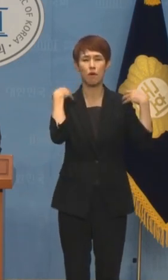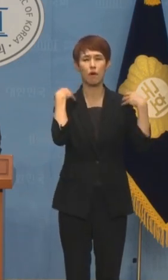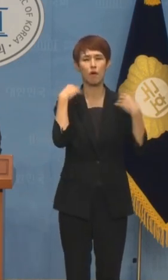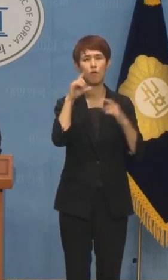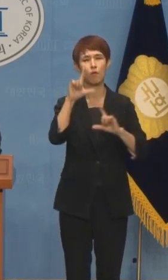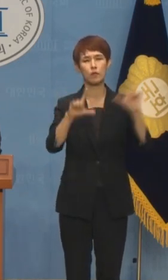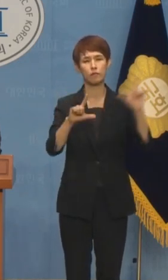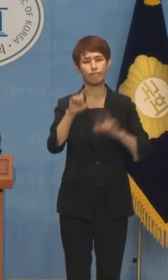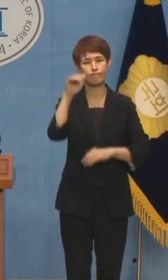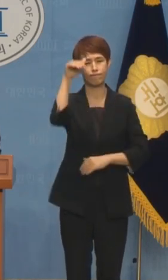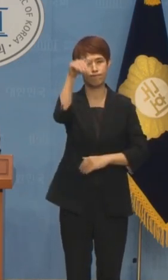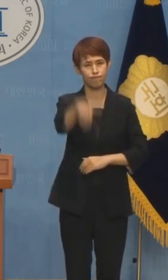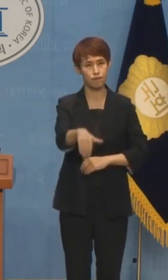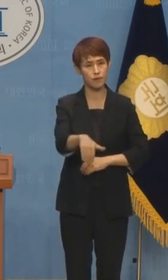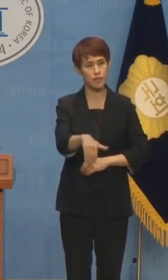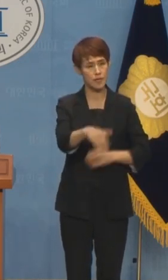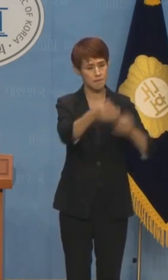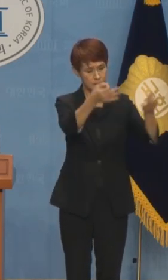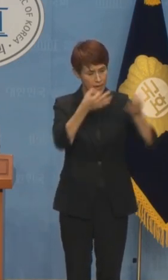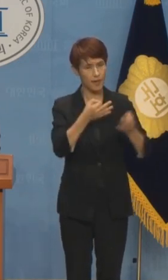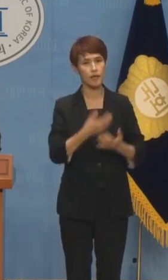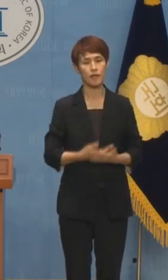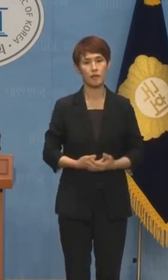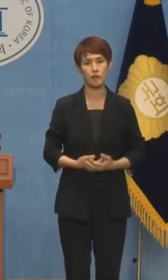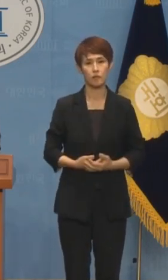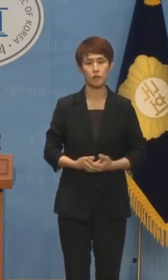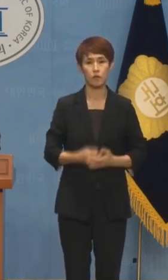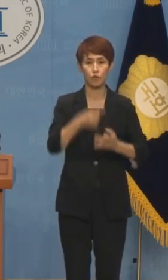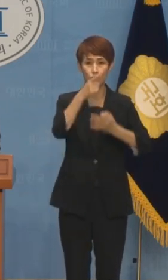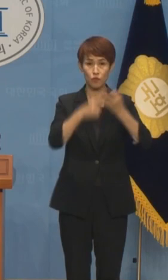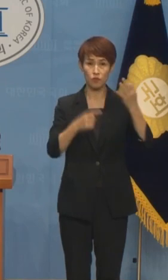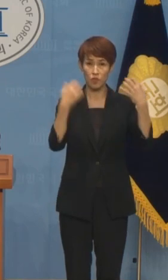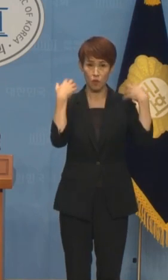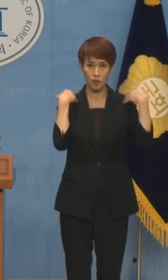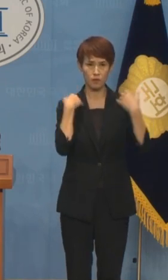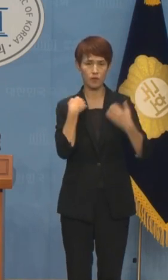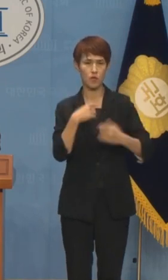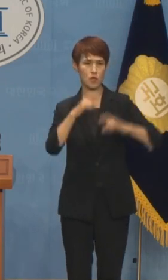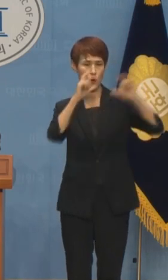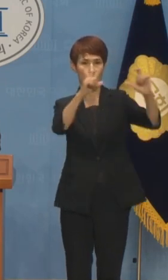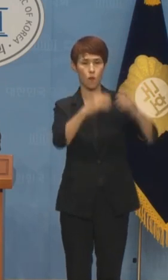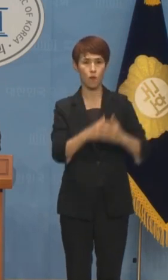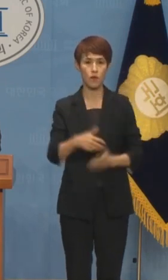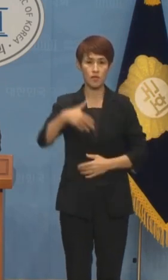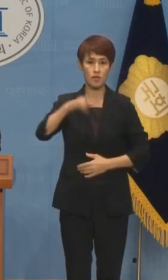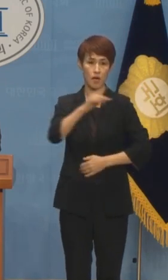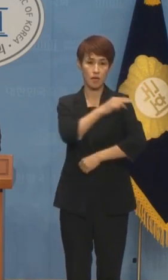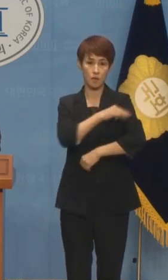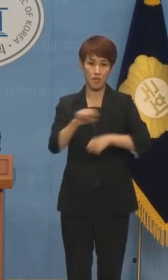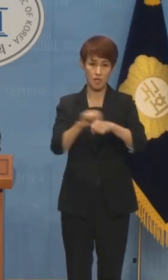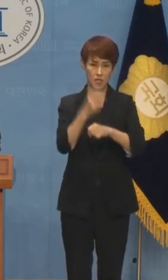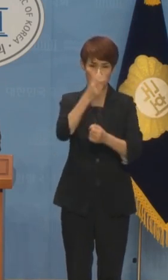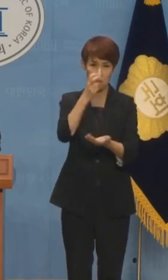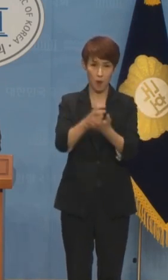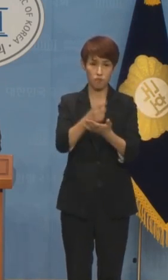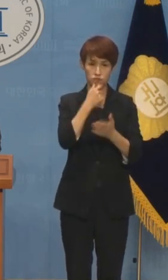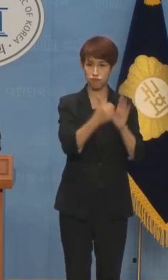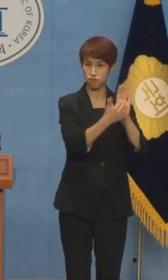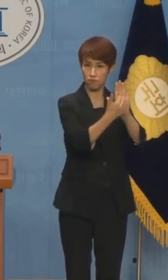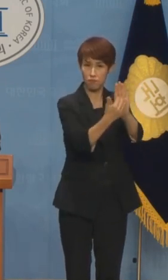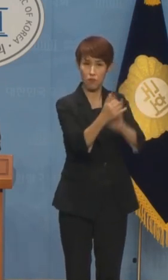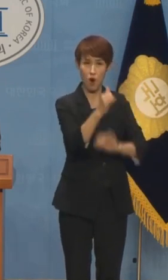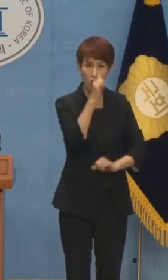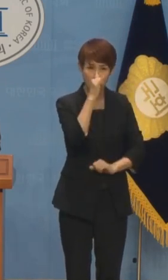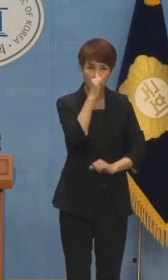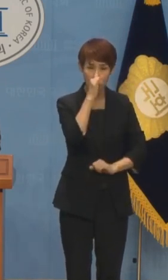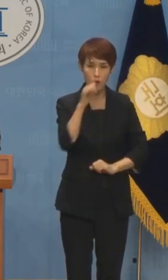있음을 깨닫기 바랍니다. 윤석열 정권에 경고합니다. 최상병 특검법에 거부권을